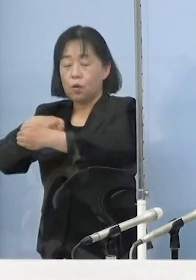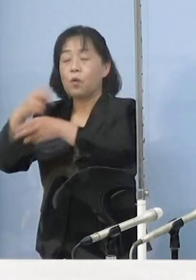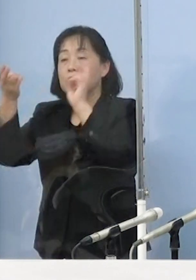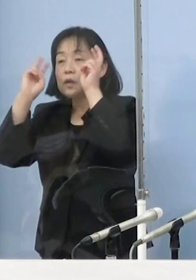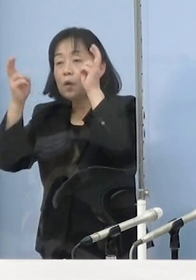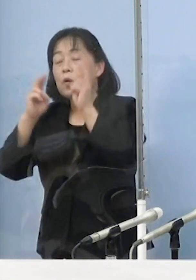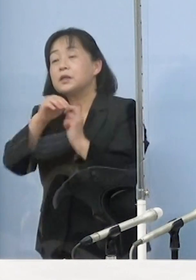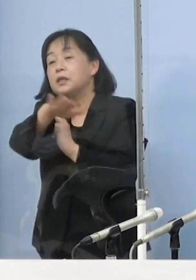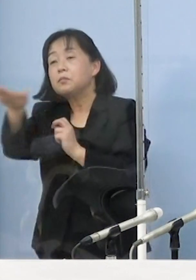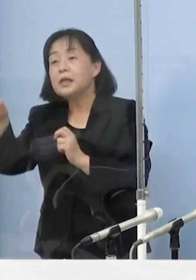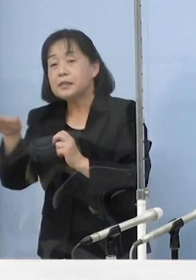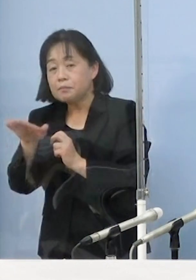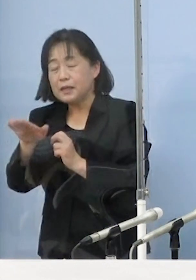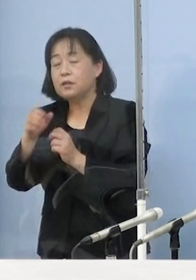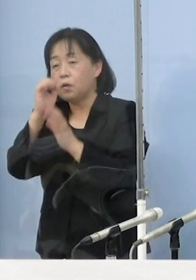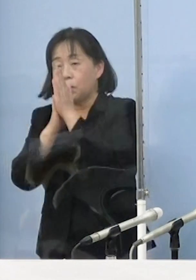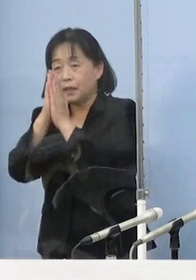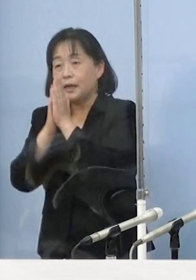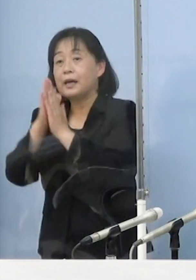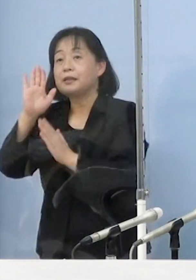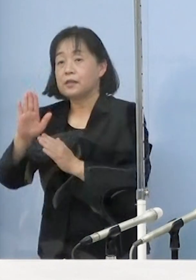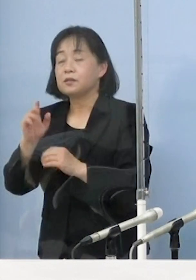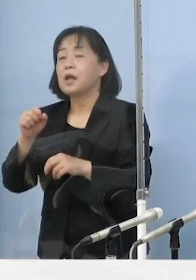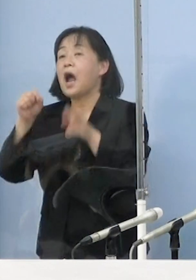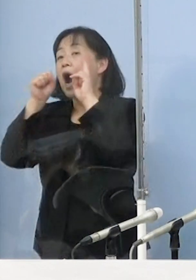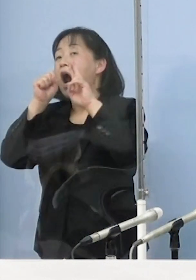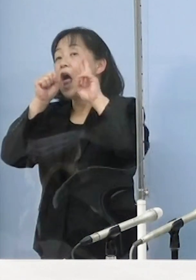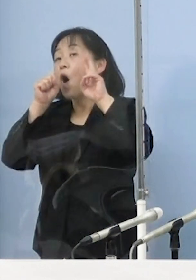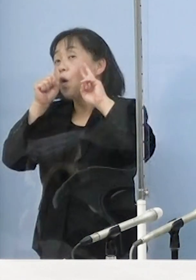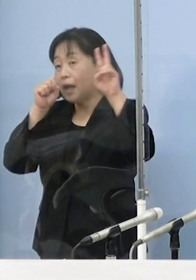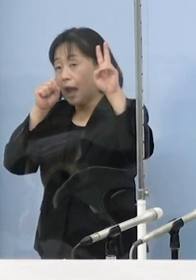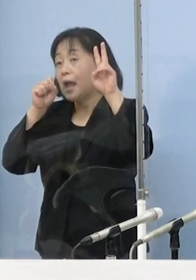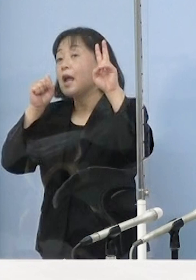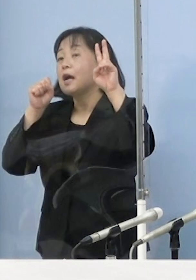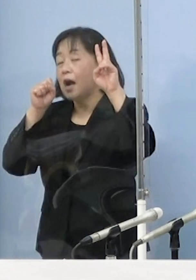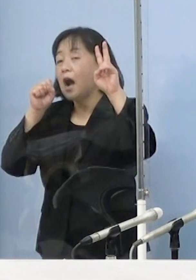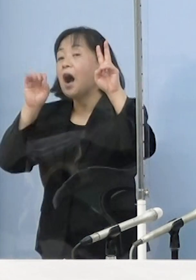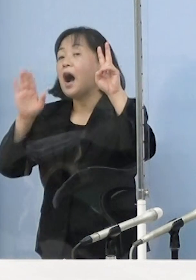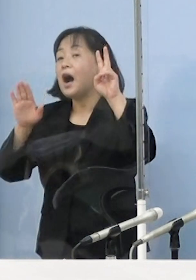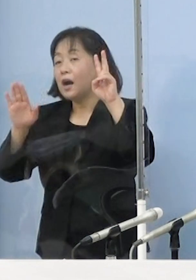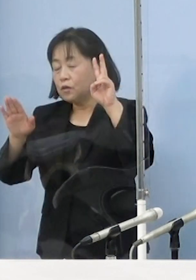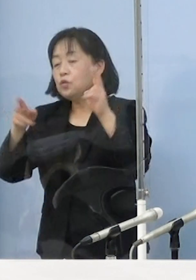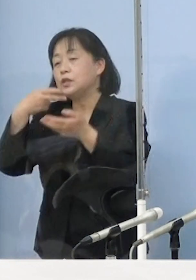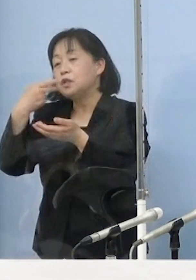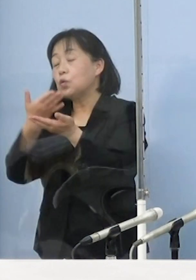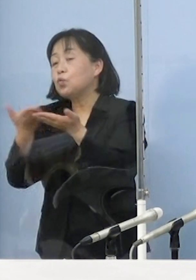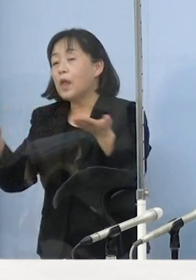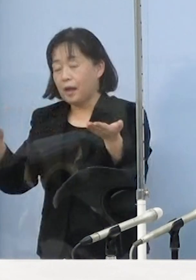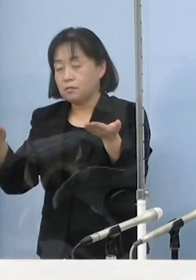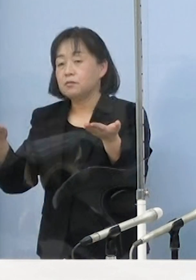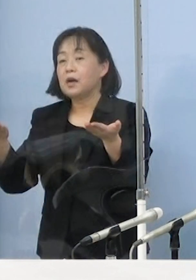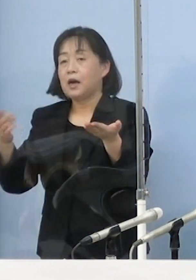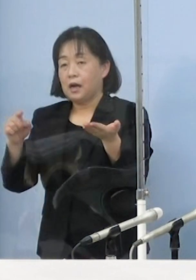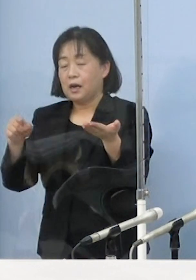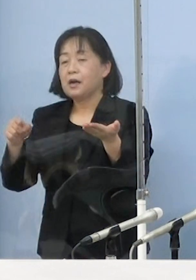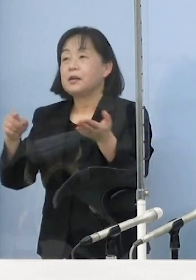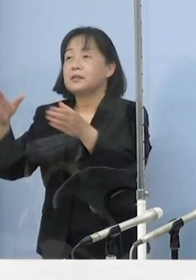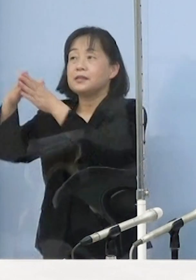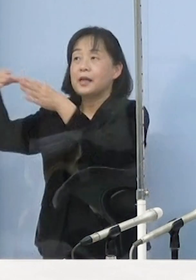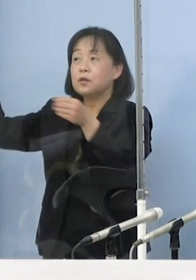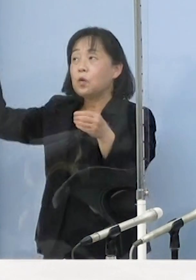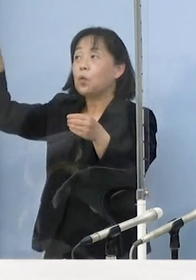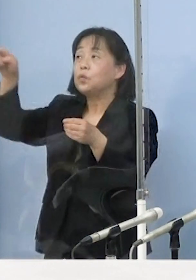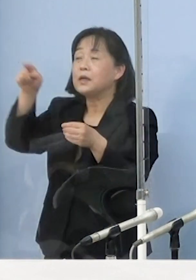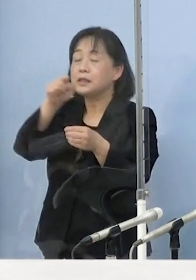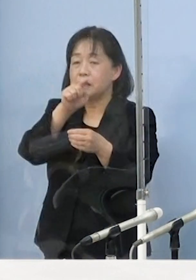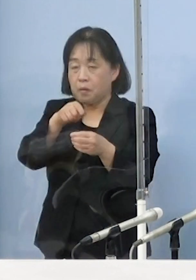方へのお願いであります。カラオケの設備、これを有する飲食店については、全国でカラオケを介